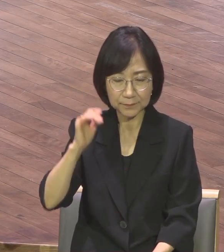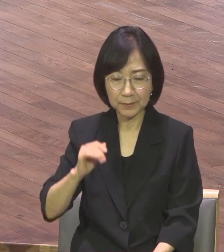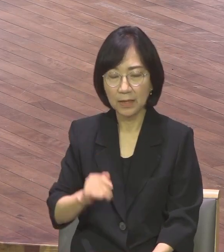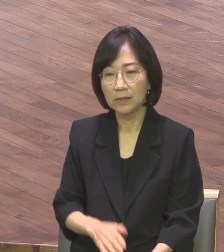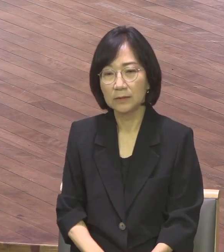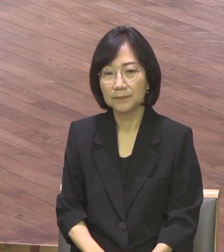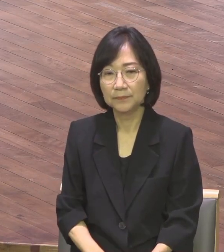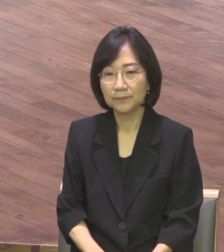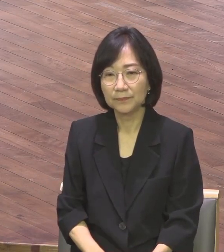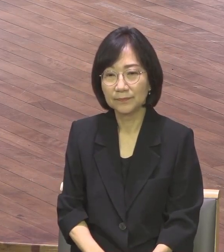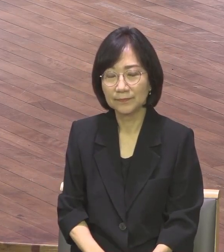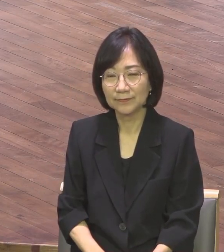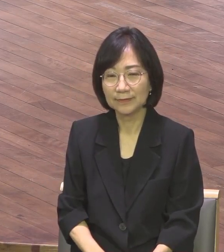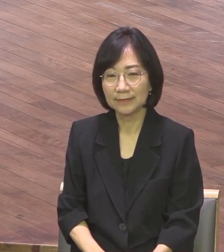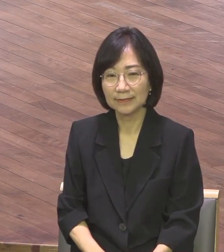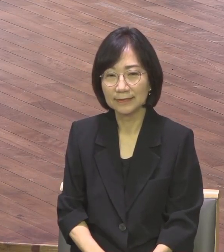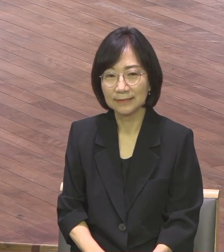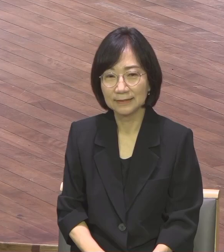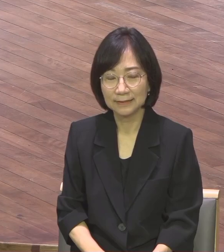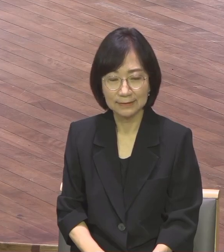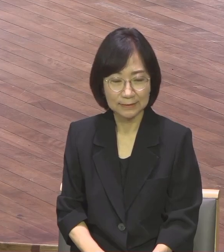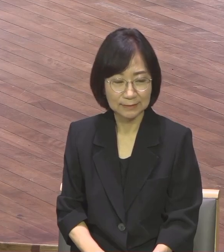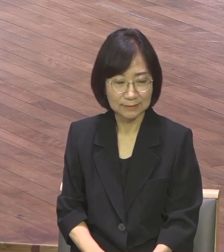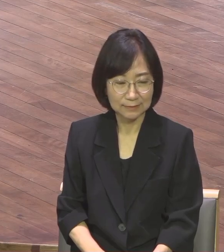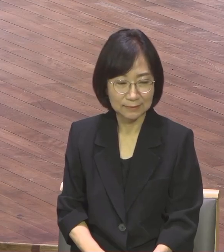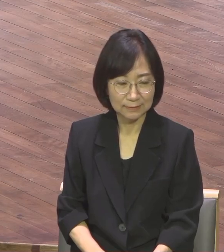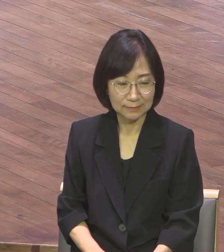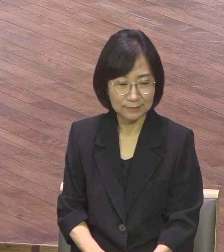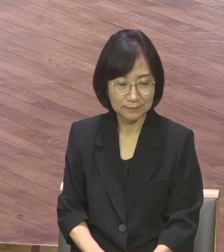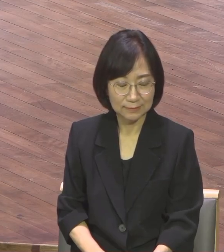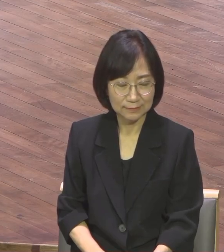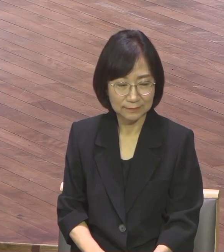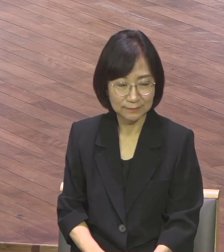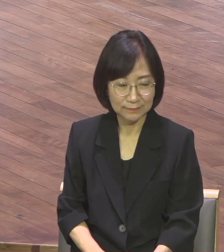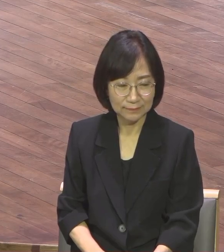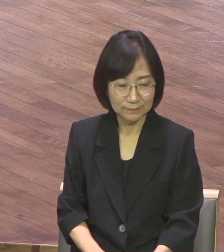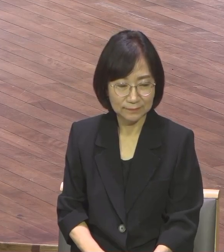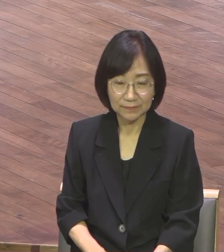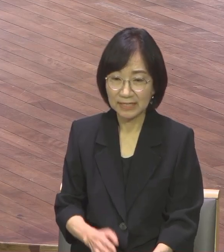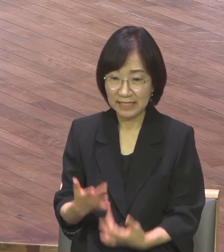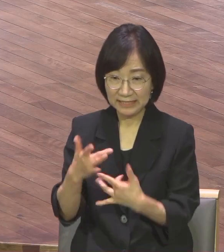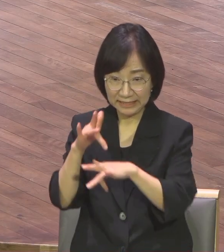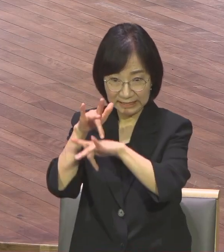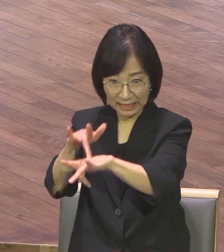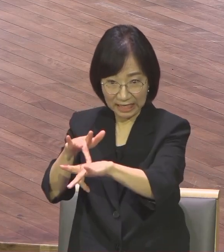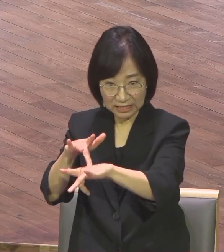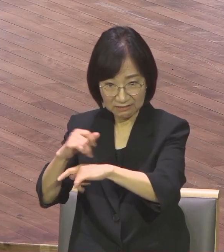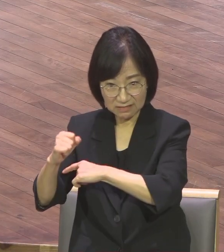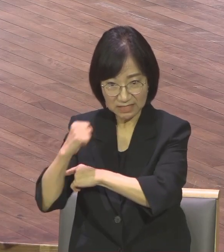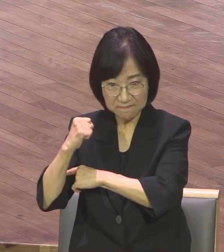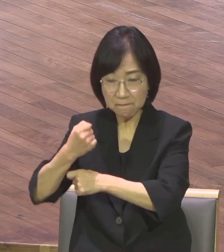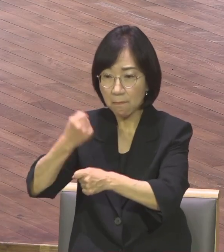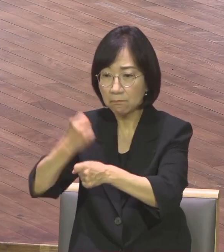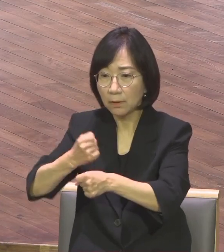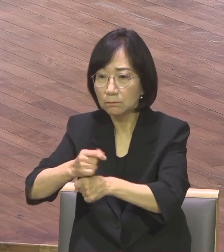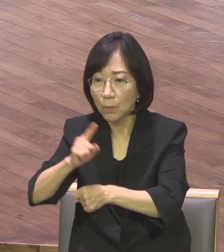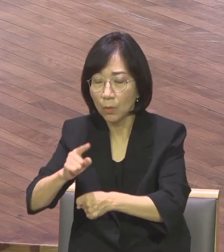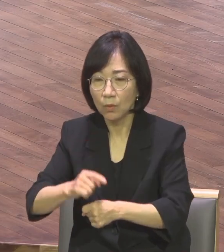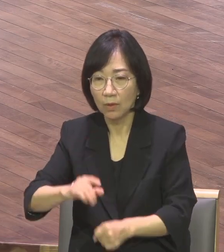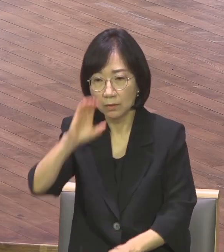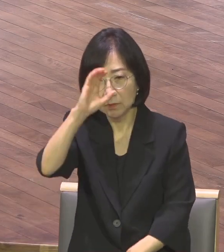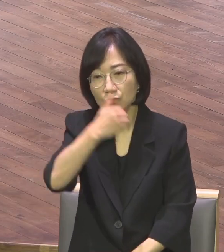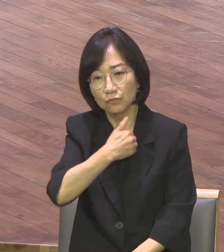사단이 만든 최고의 작품이 뭐냐? 최고의 작품이 천주교예요. 그래서 이